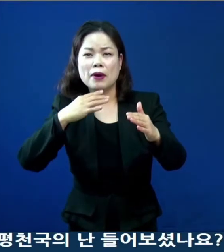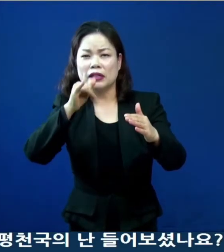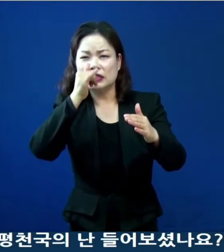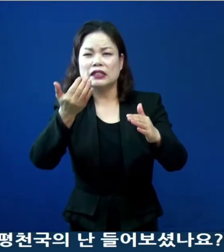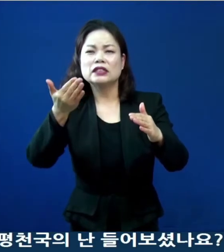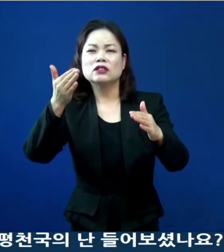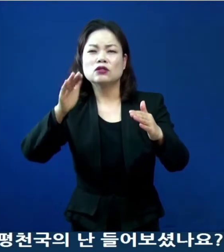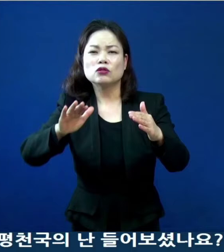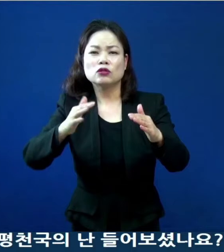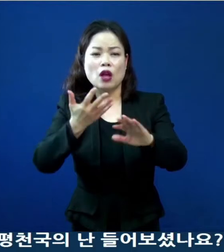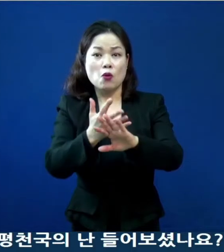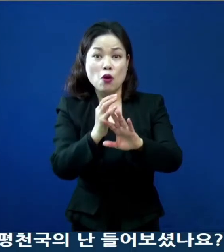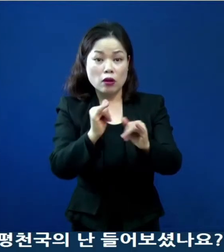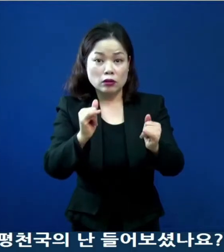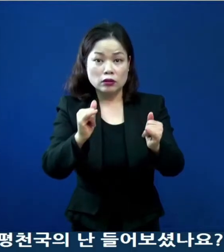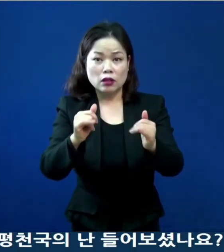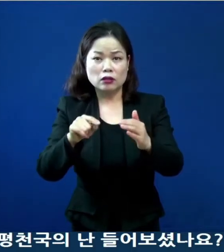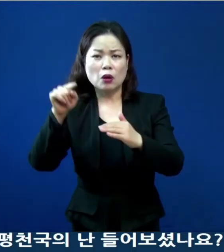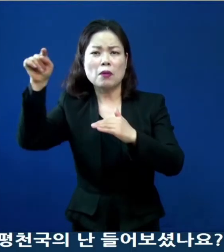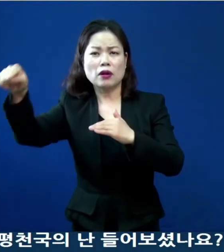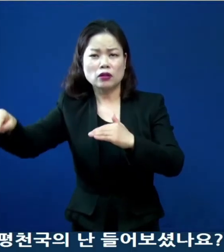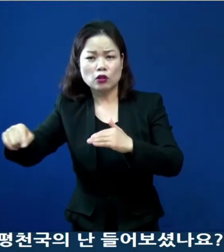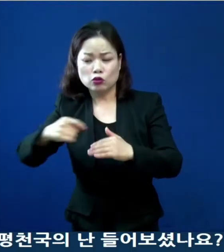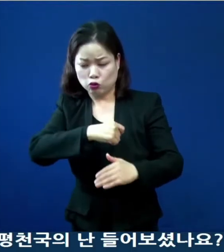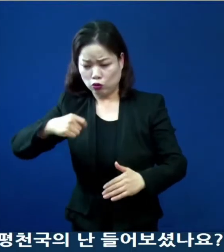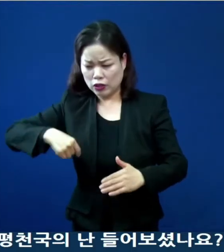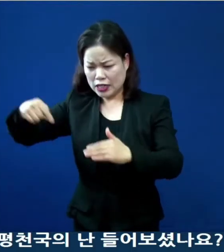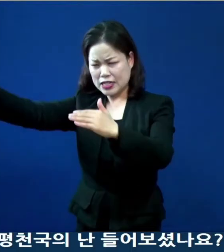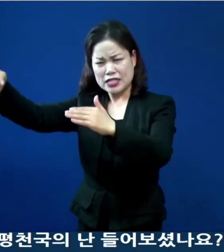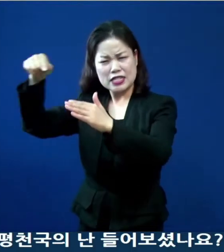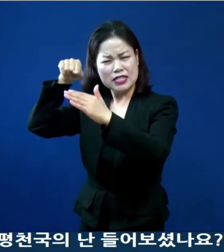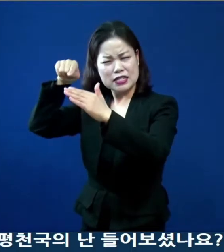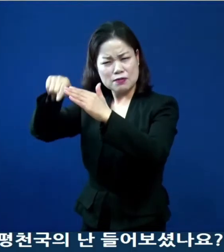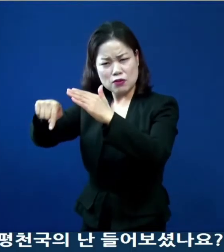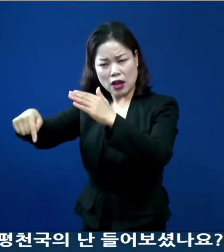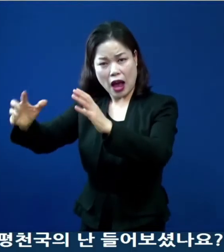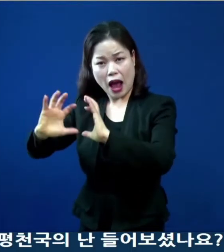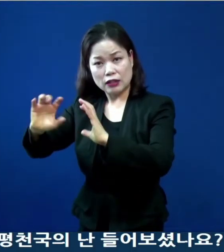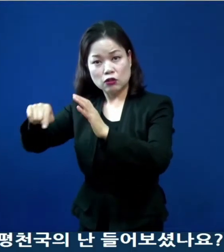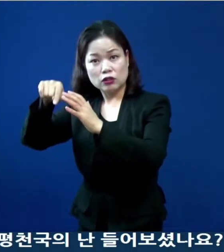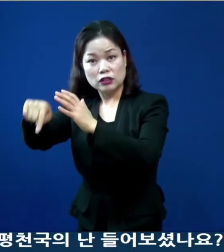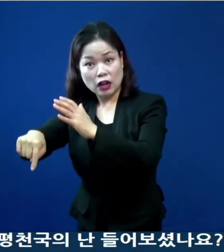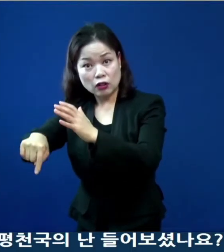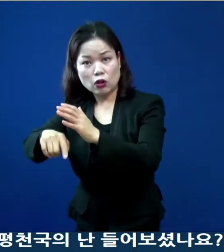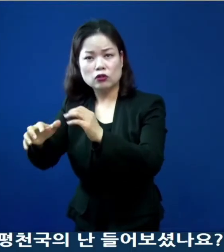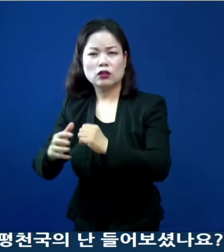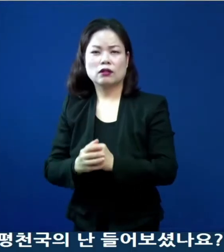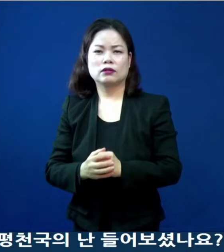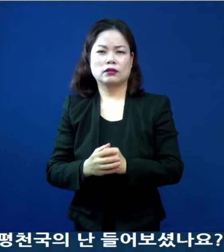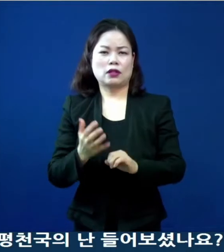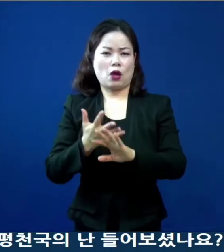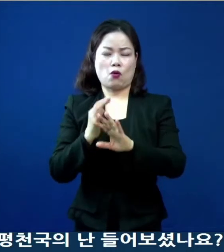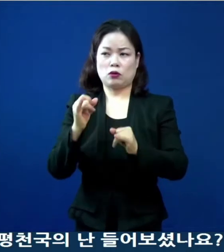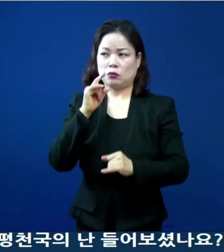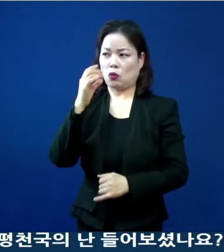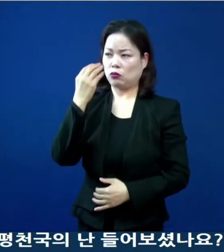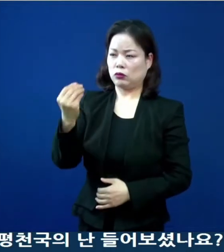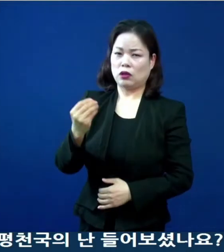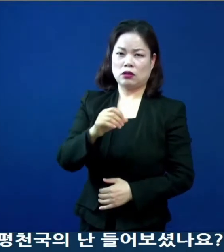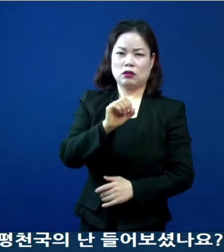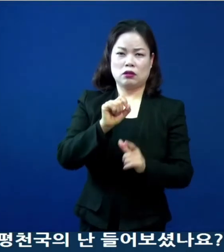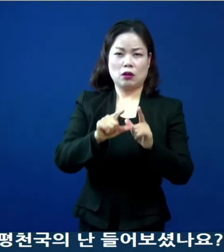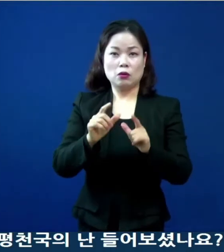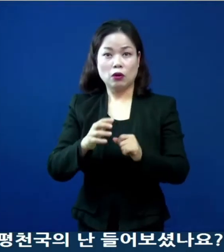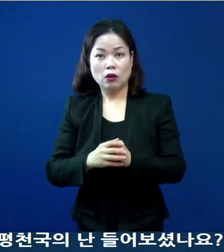돼 있던 외국인들이 성 밖으로 나가서, 그것도 중국 깊숙이 들어가는 겁니다. 중국 사람들이 그때 외국인을 못 본 사람들이 대부분이었다는